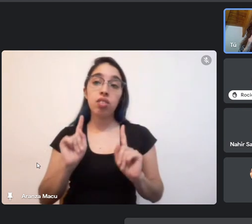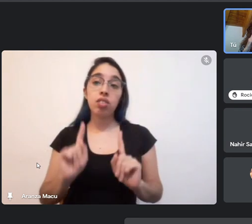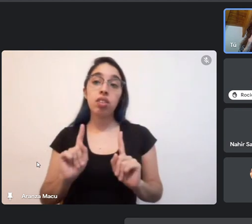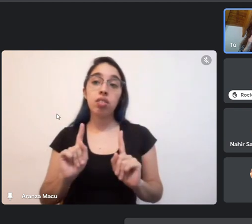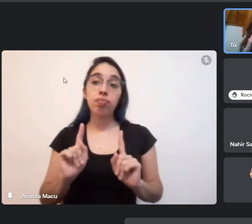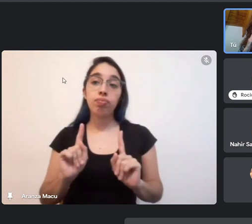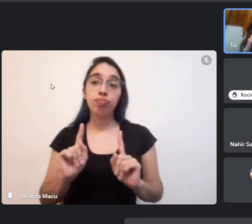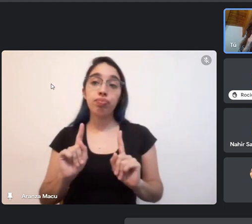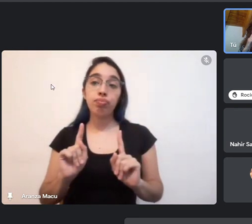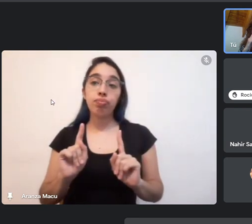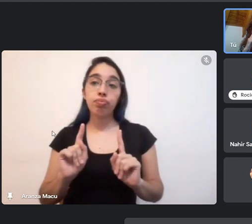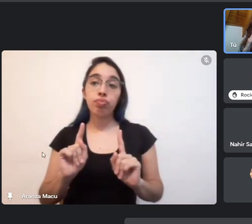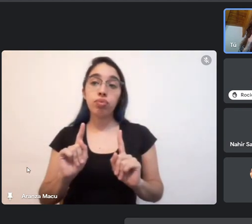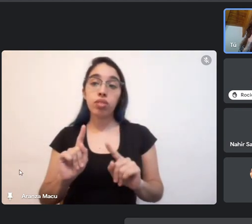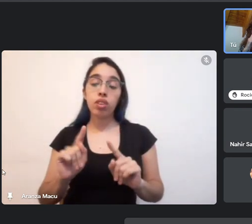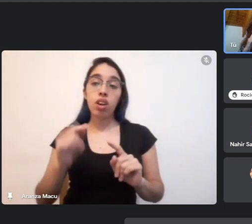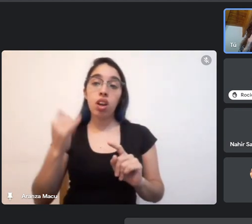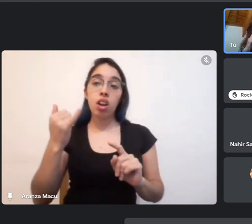el jueves 20,